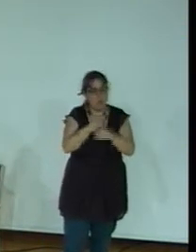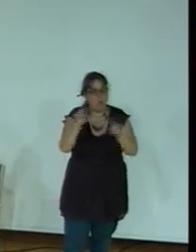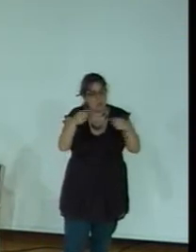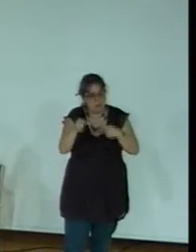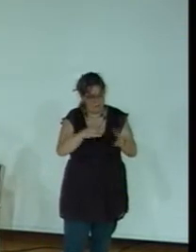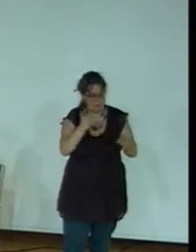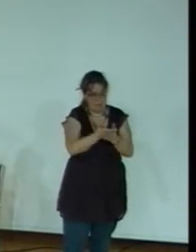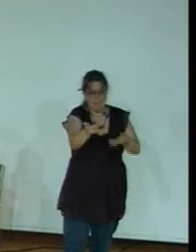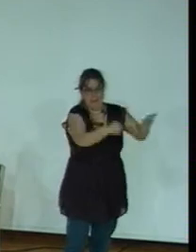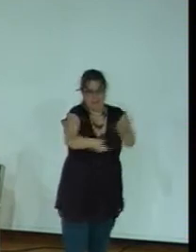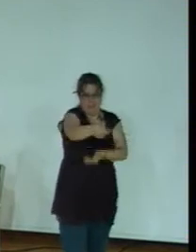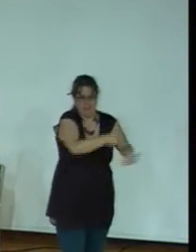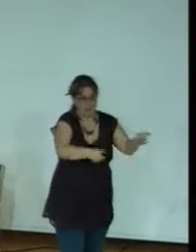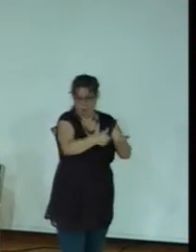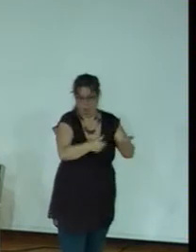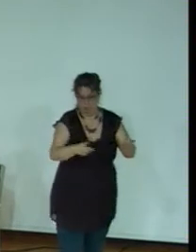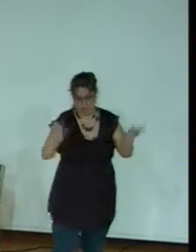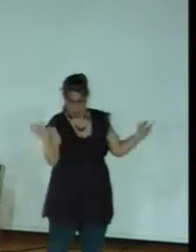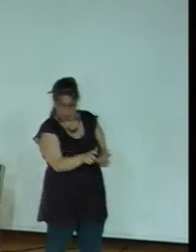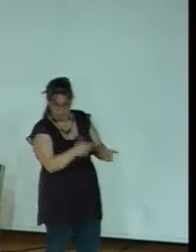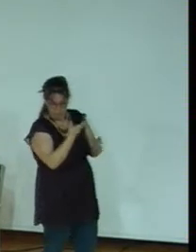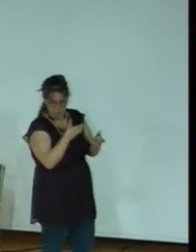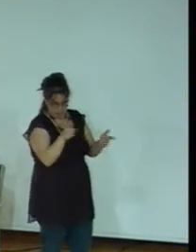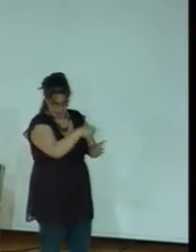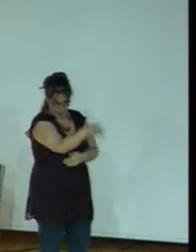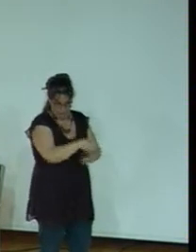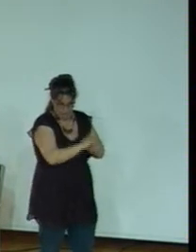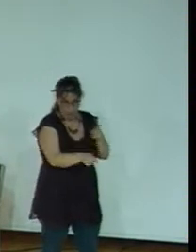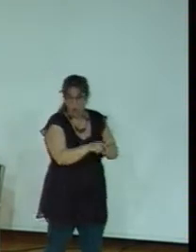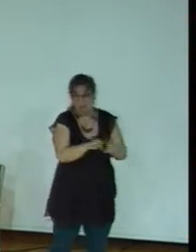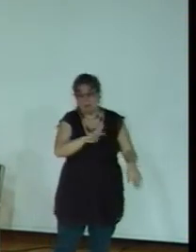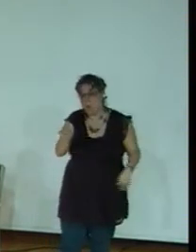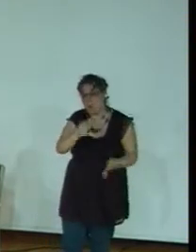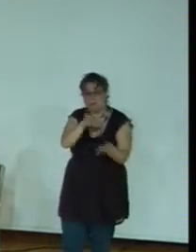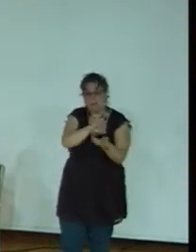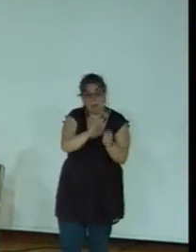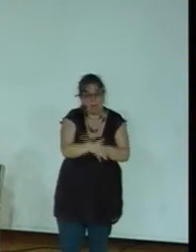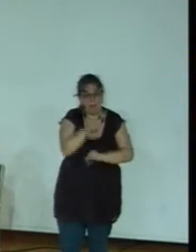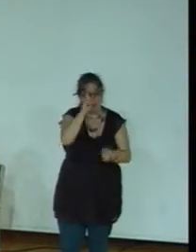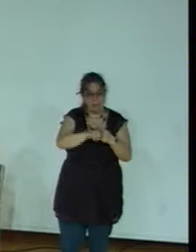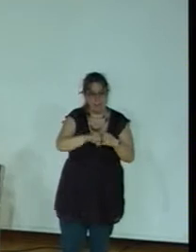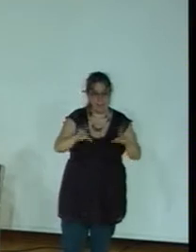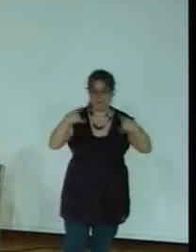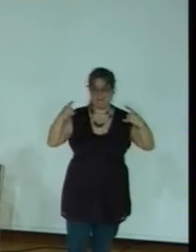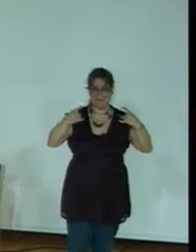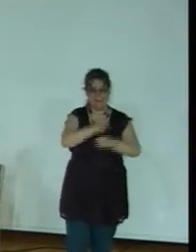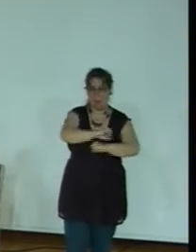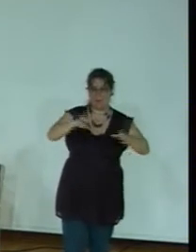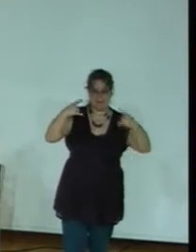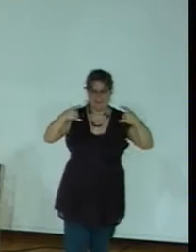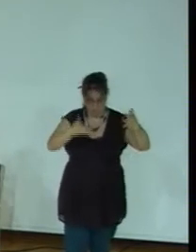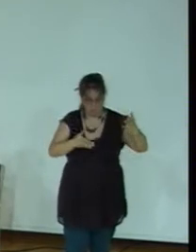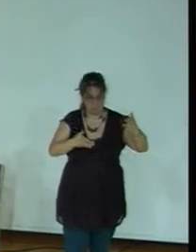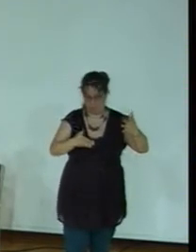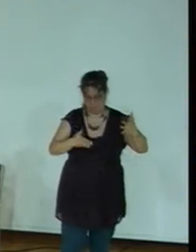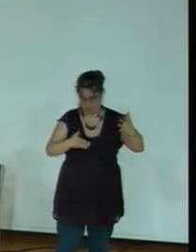gouvernement pouvait le faire via le ministère de l'Intérieur pour les sites qui faisaient l'apologie du terrorisme. Et ça, c'était bien avant les attentats de vendredi. Donc non seulement il y a